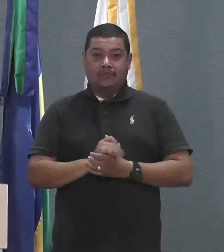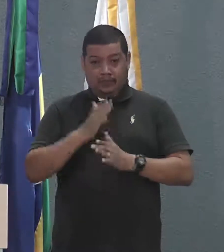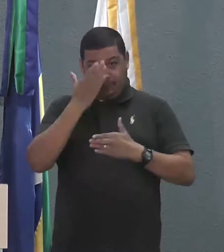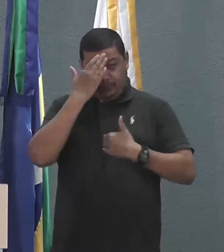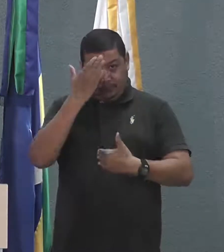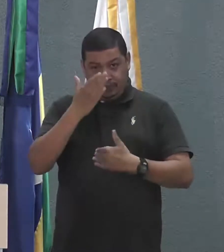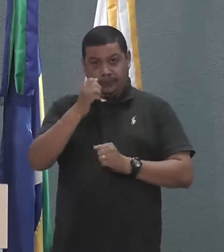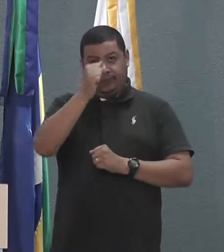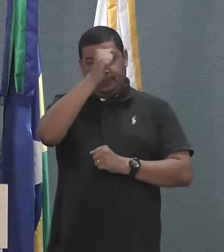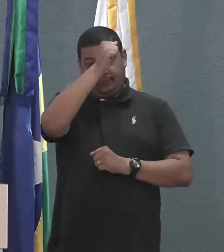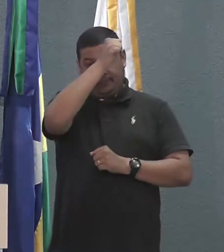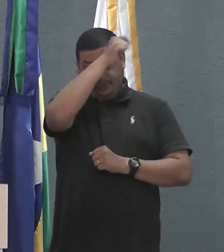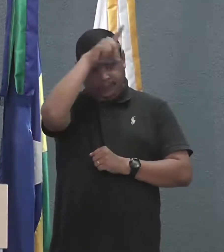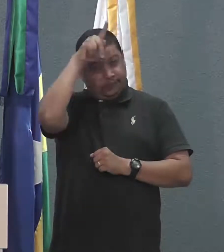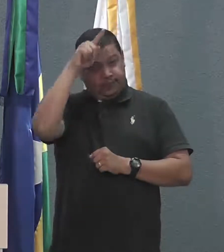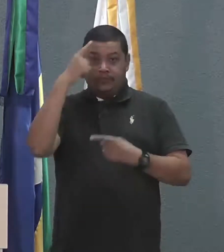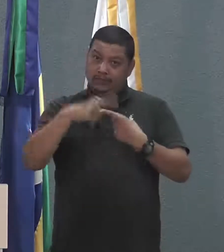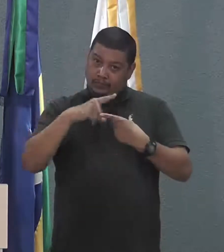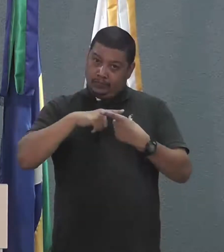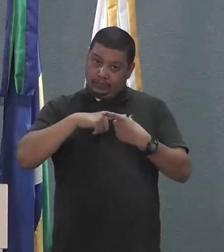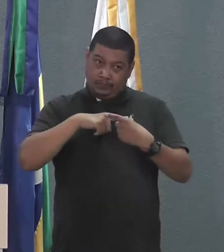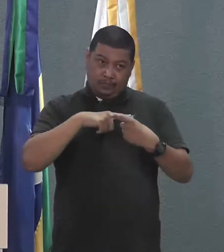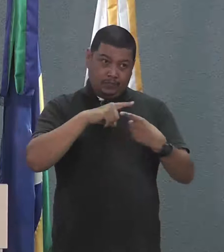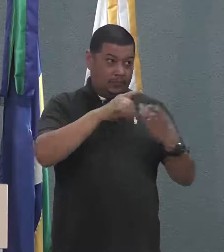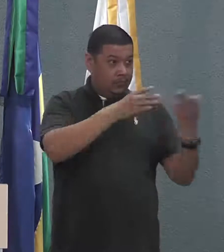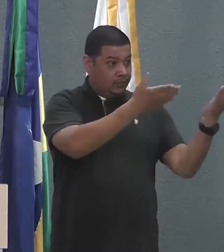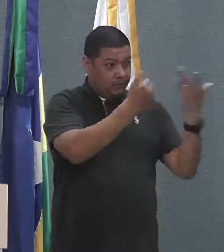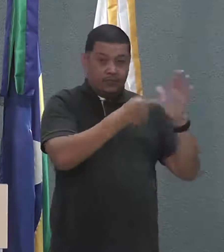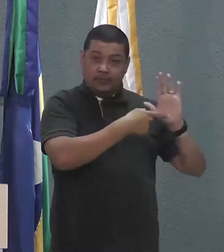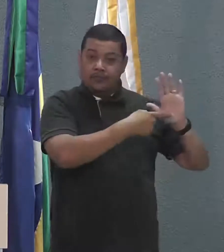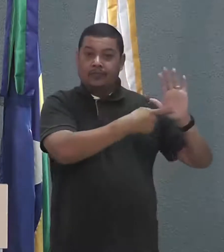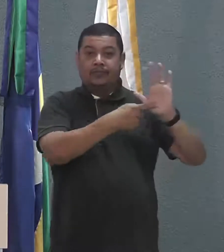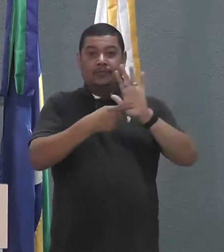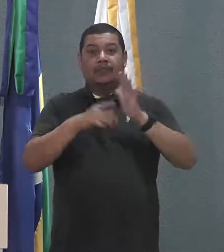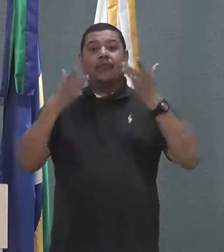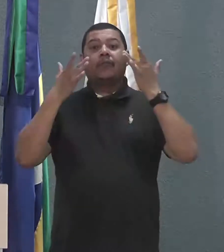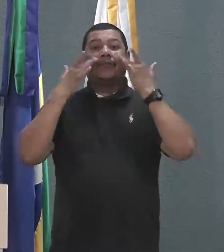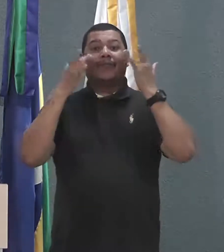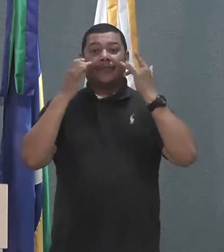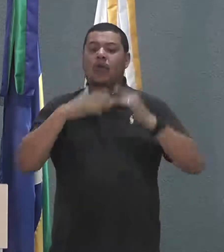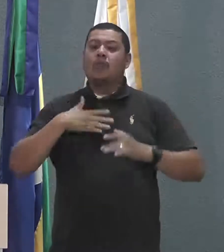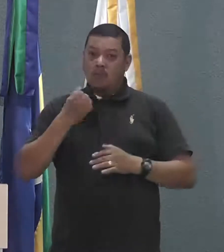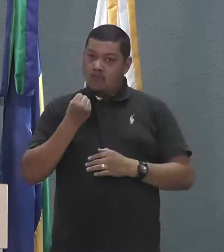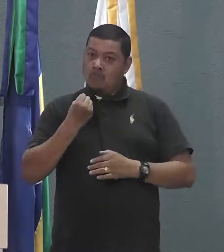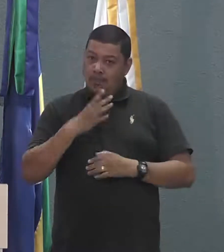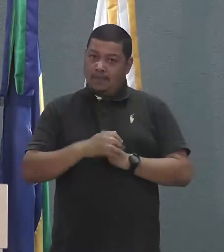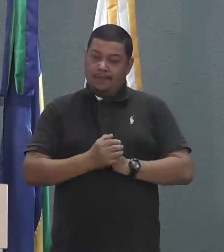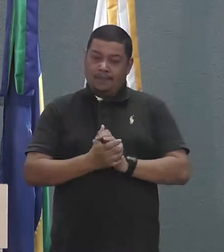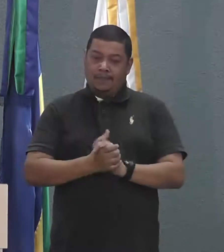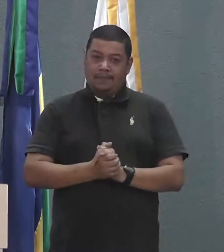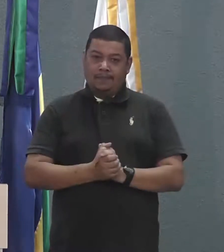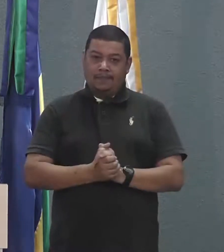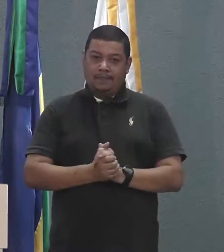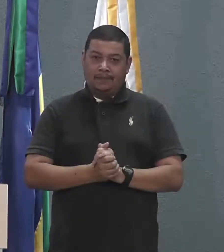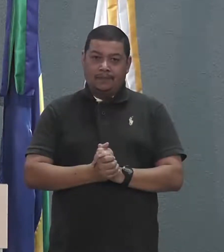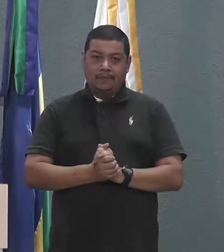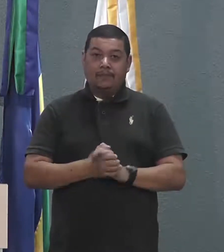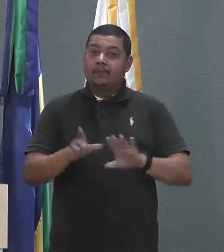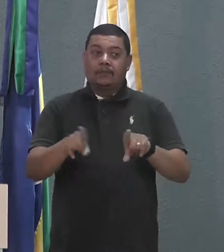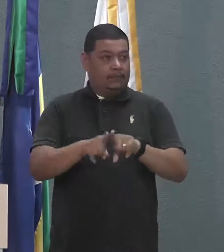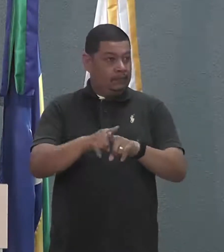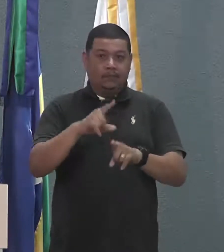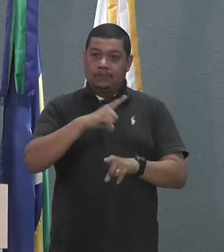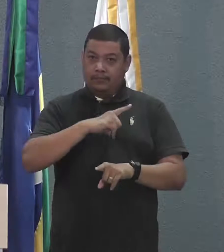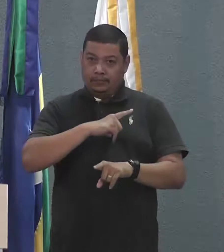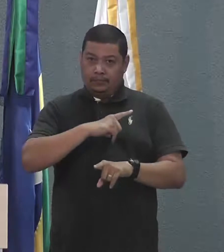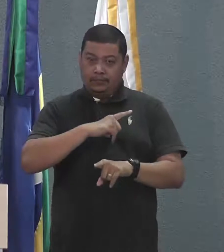obrigado, prefeito Adailton, por trazer esse show abençoado e maravilhoso para a nossa cidade. E também